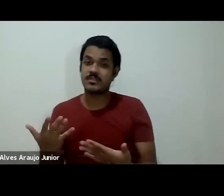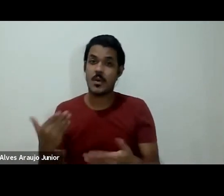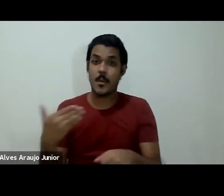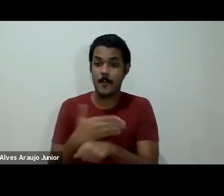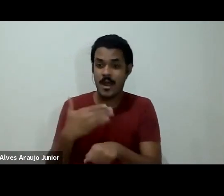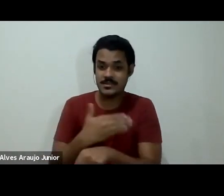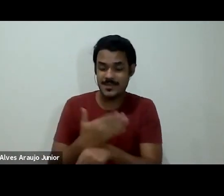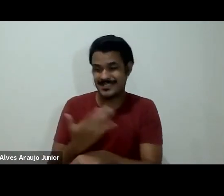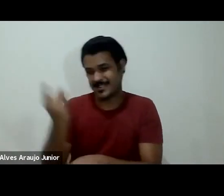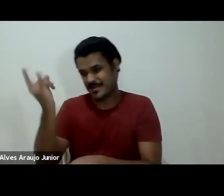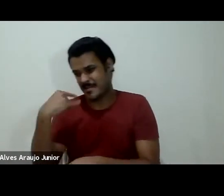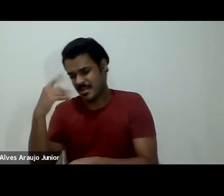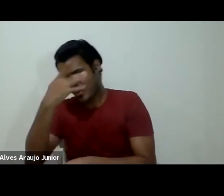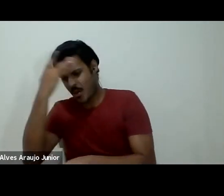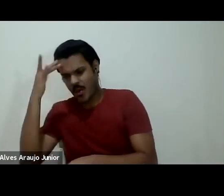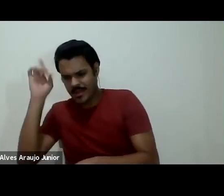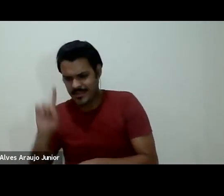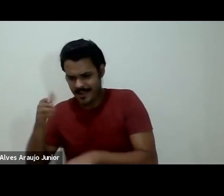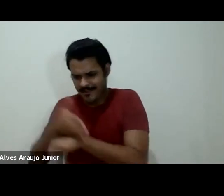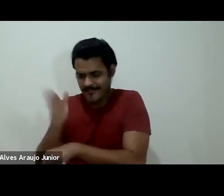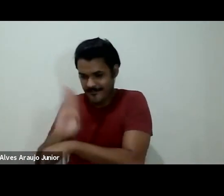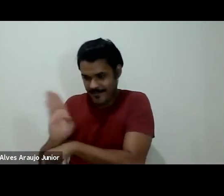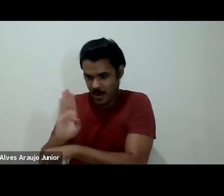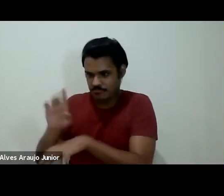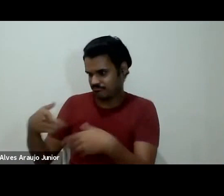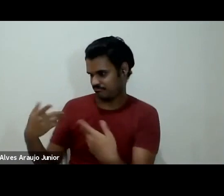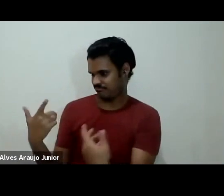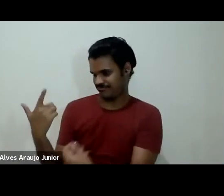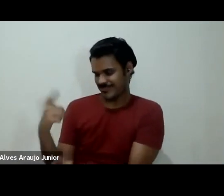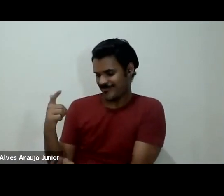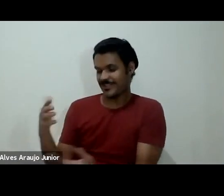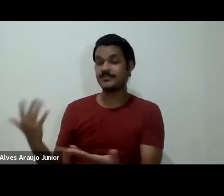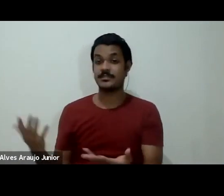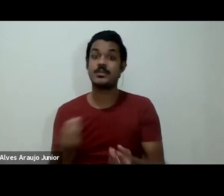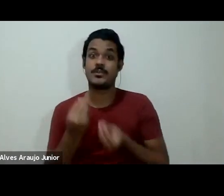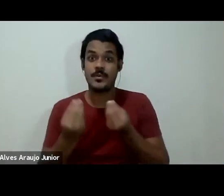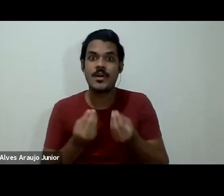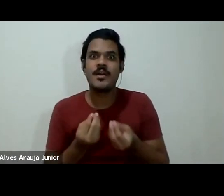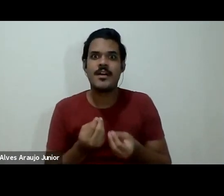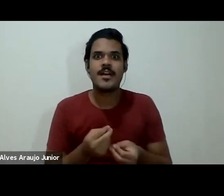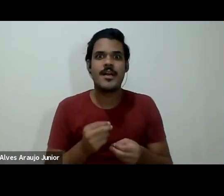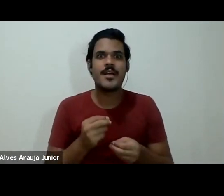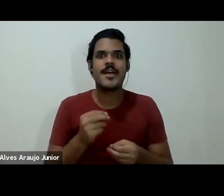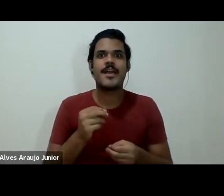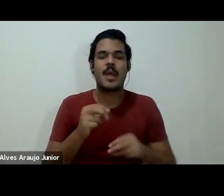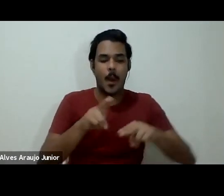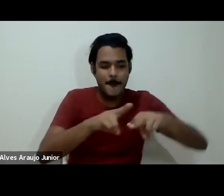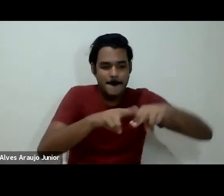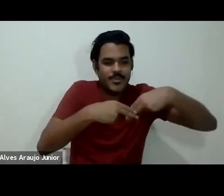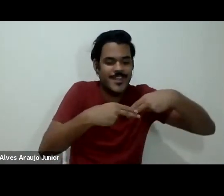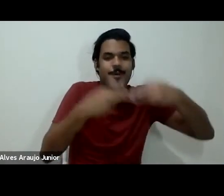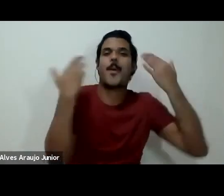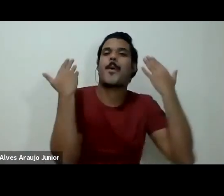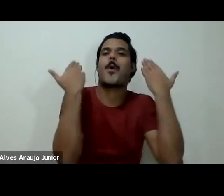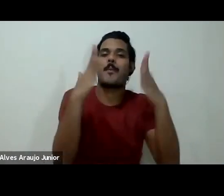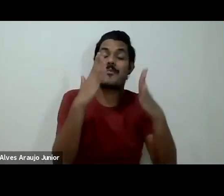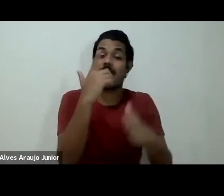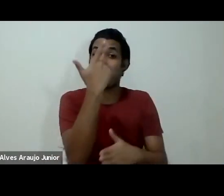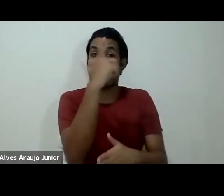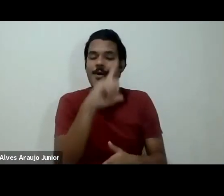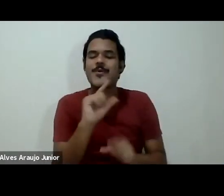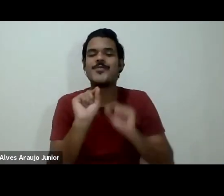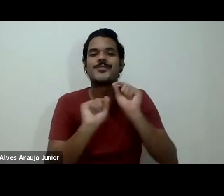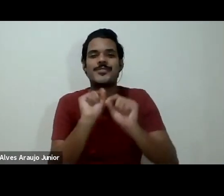desses sujeitos. Então, aí é mais um motivo para se comemorar e mais uma alteração da paisagem que antes não